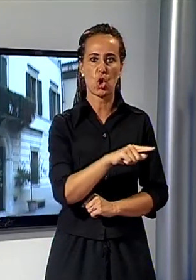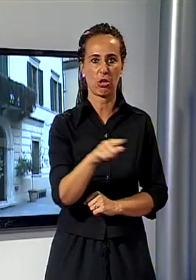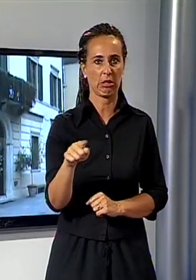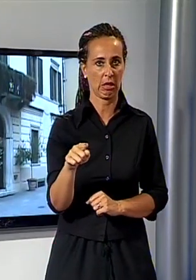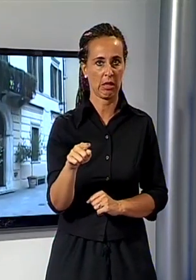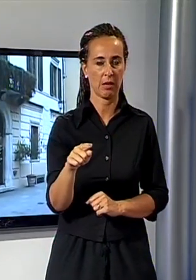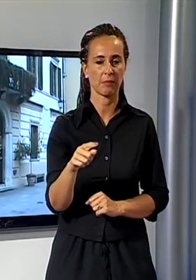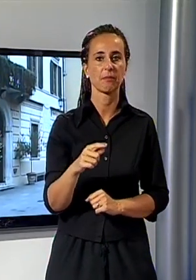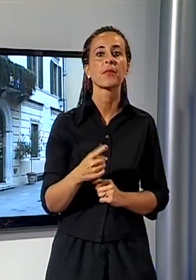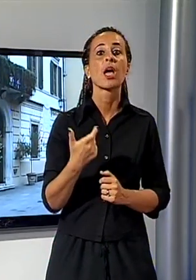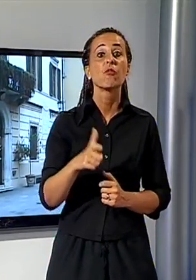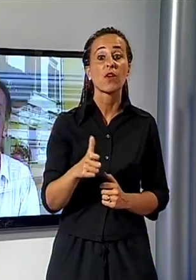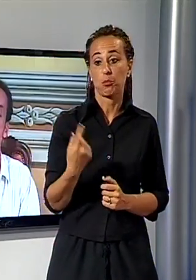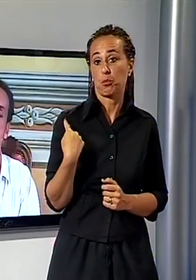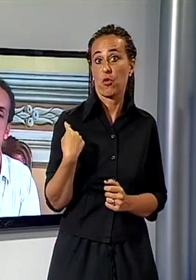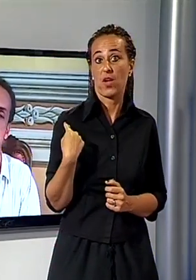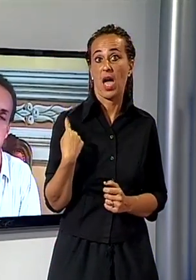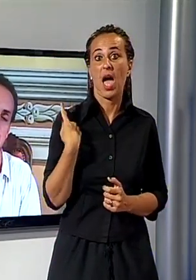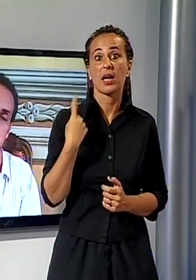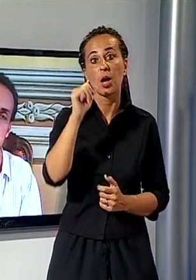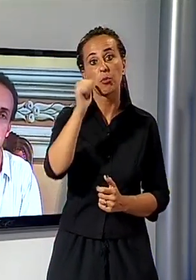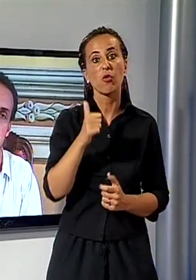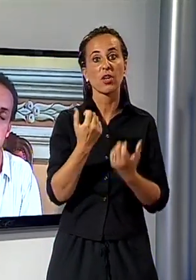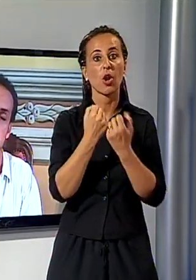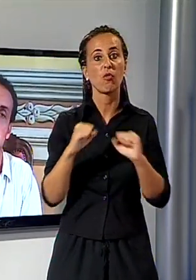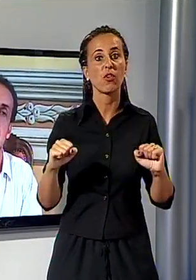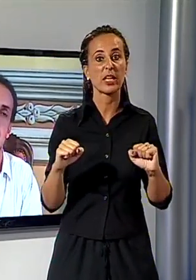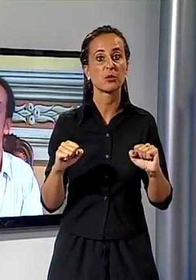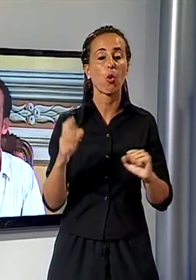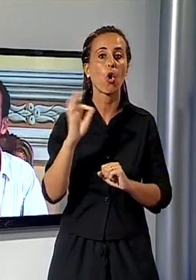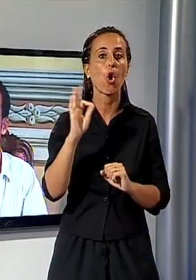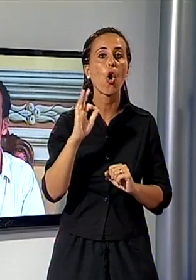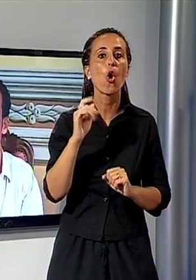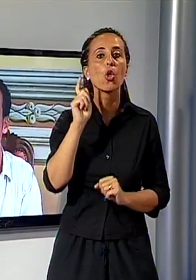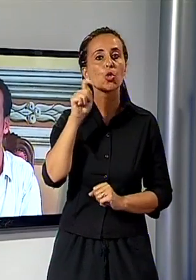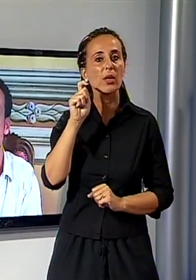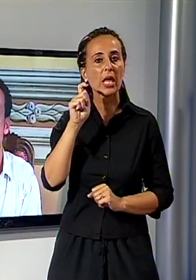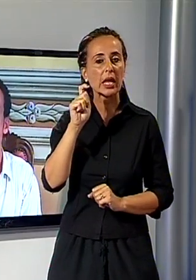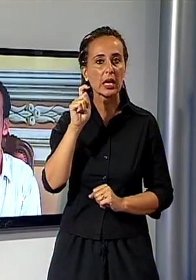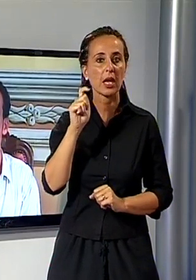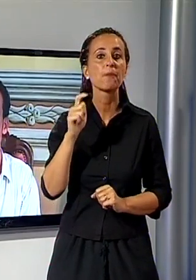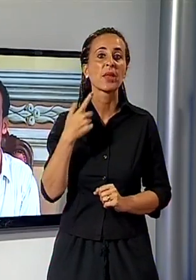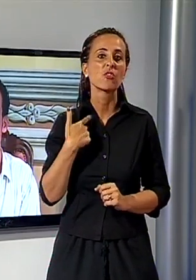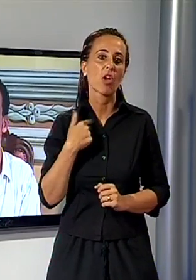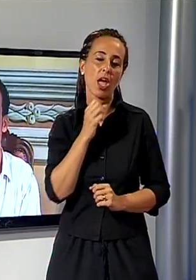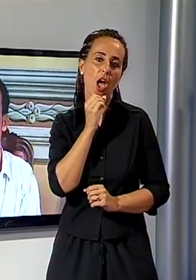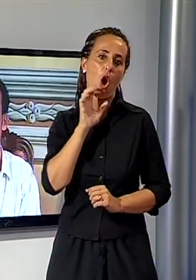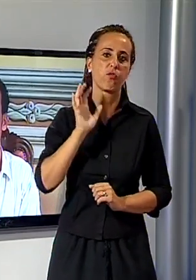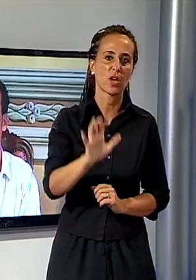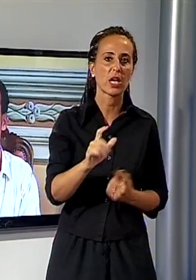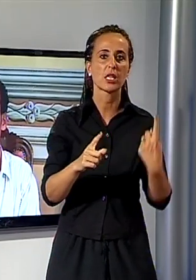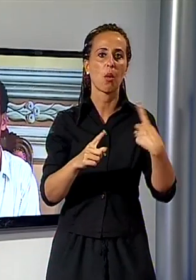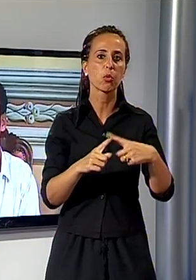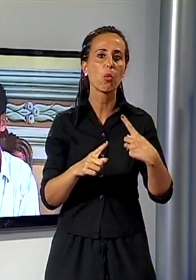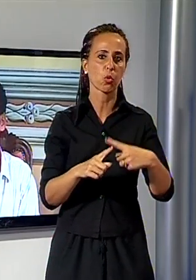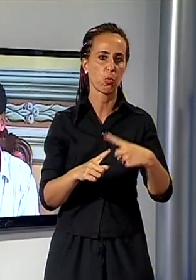principali di questa soluzione. La notizia della lettera minatoria arriva in una fase delicata per Del Dotto, oggi sempre